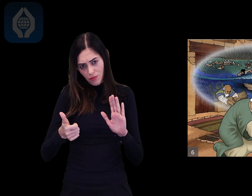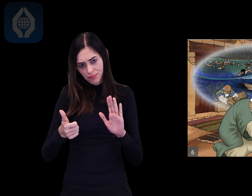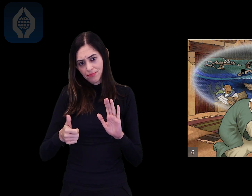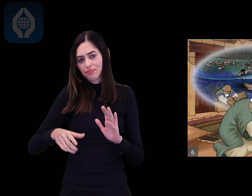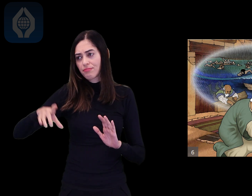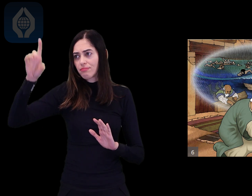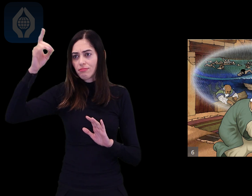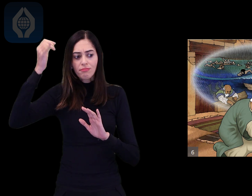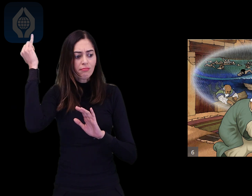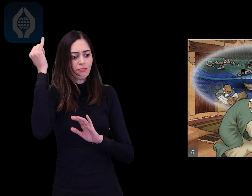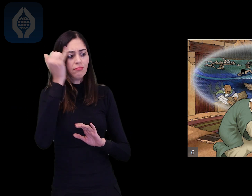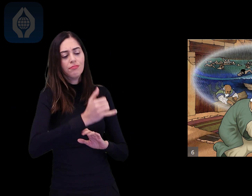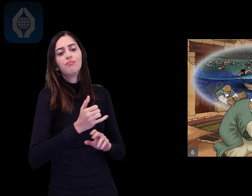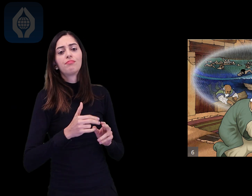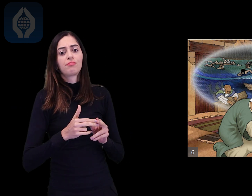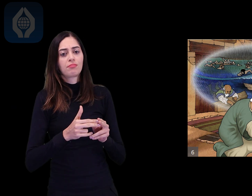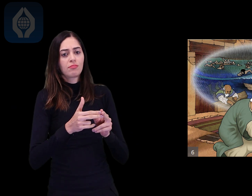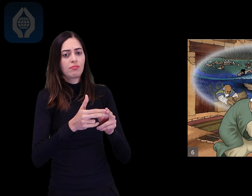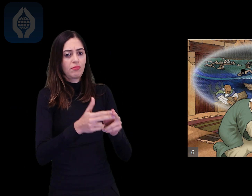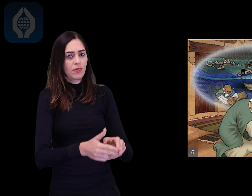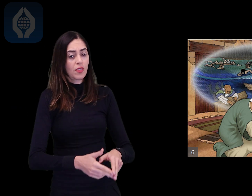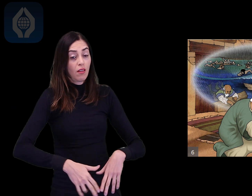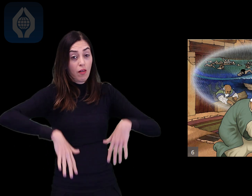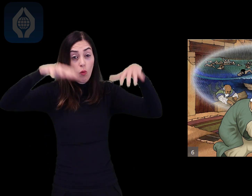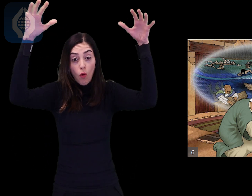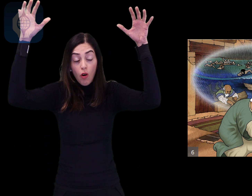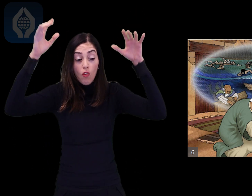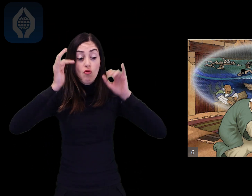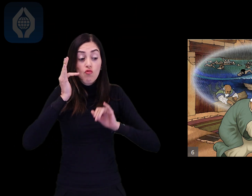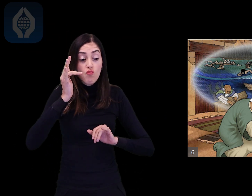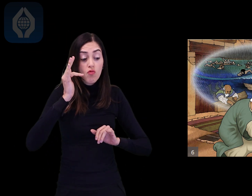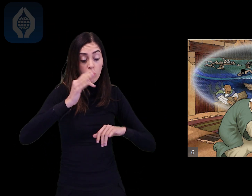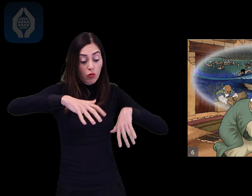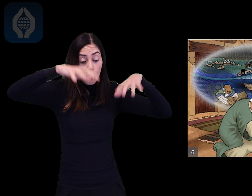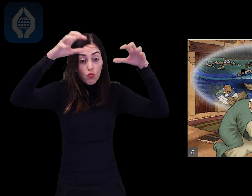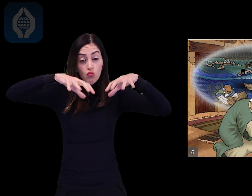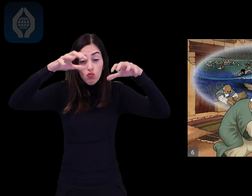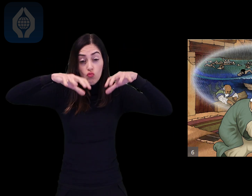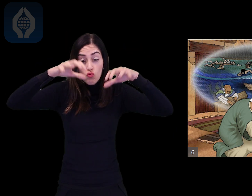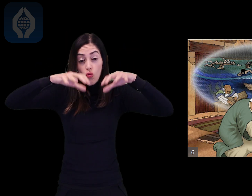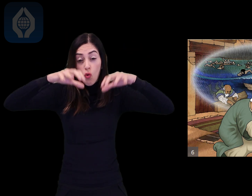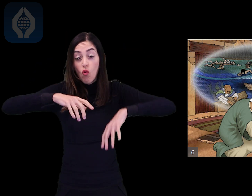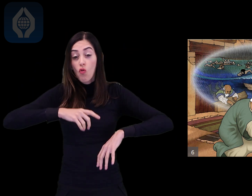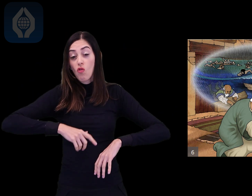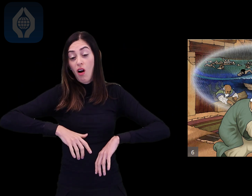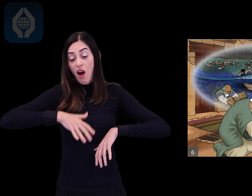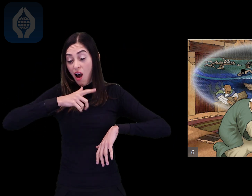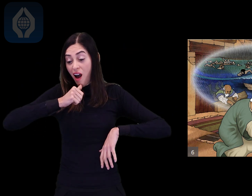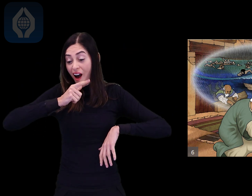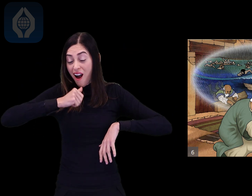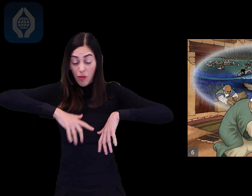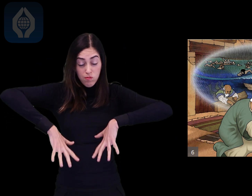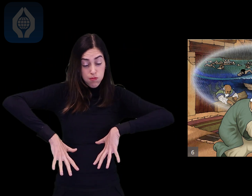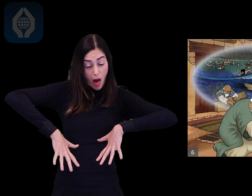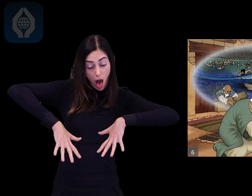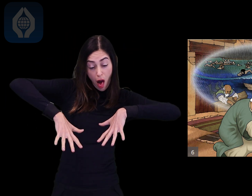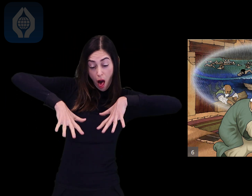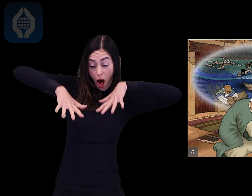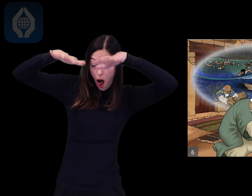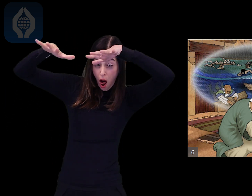dilúvio que cobriria toda a terra. Ele também disse a Noé que construísse um grande barco a fim de que todos aqueles que